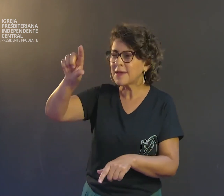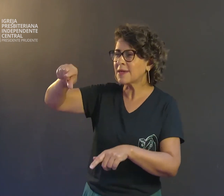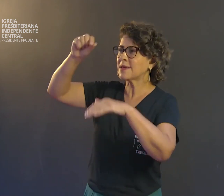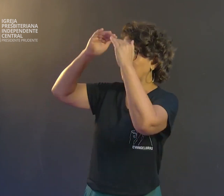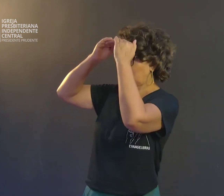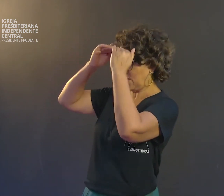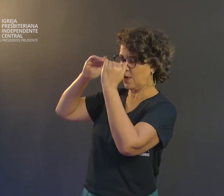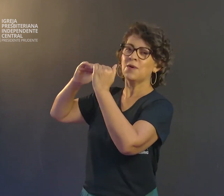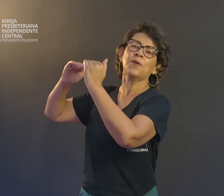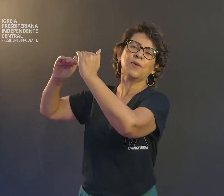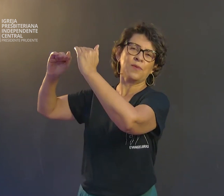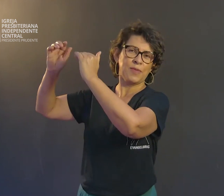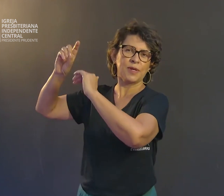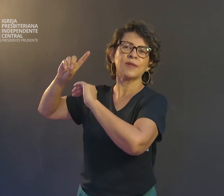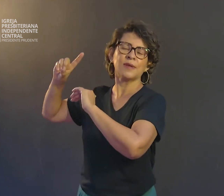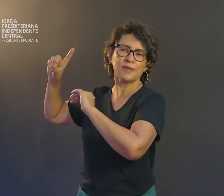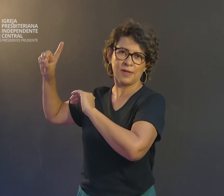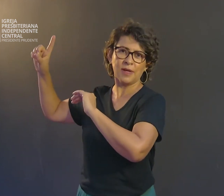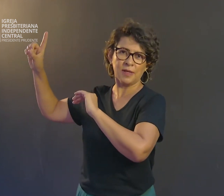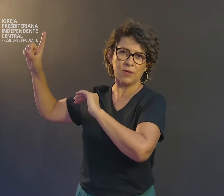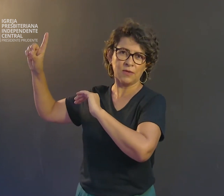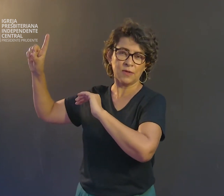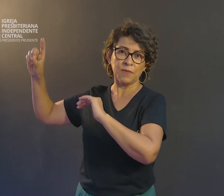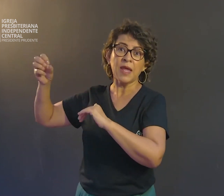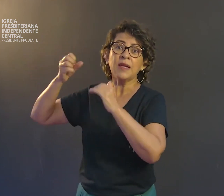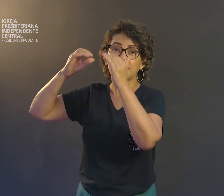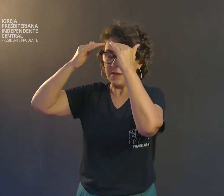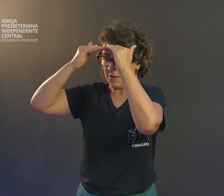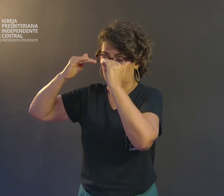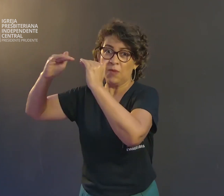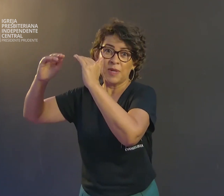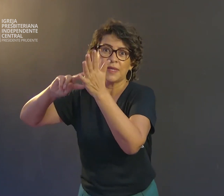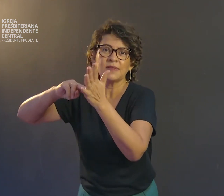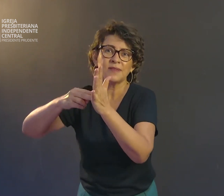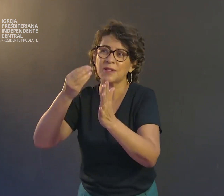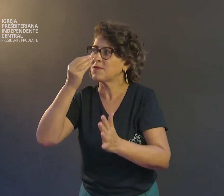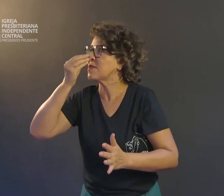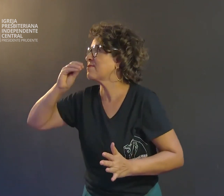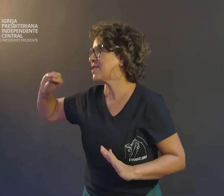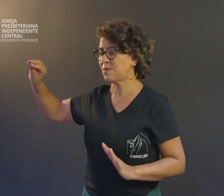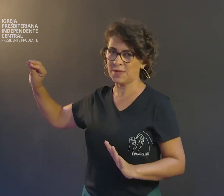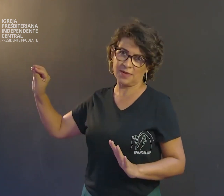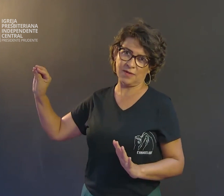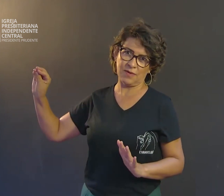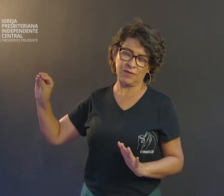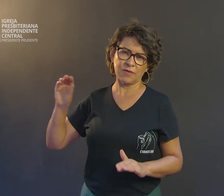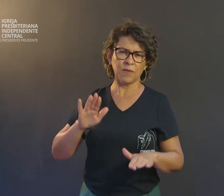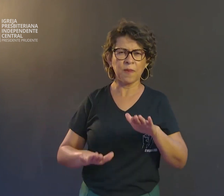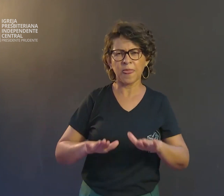obedecer é o mesmo que rejeitar o próprio Deus. Talvez você diga que não tem forças para vencer o